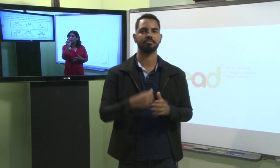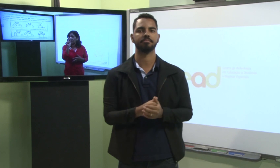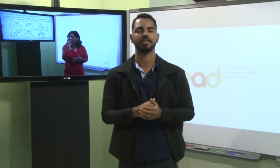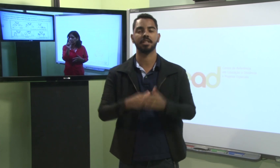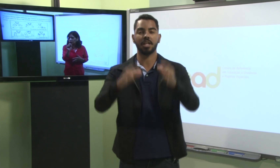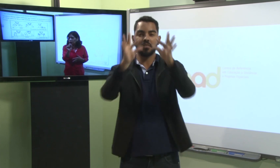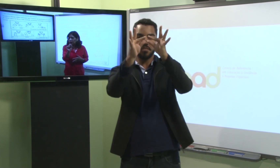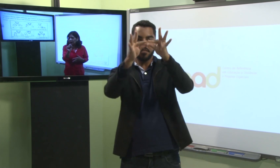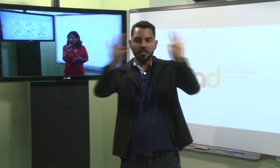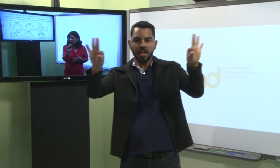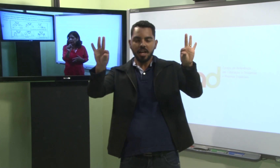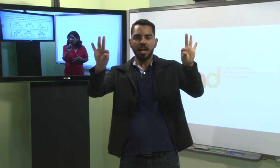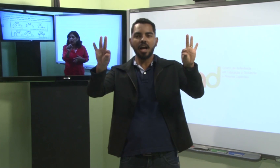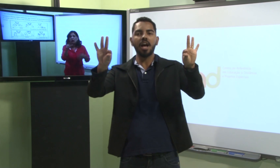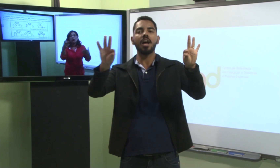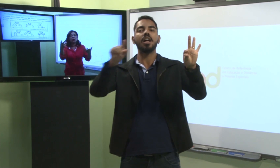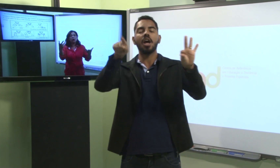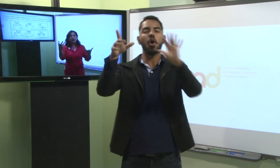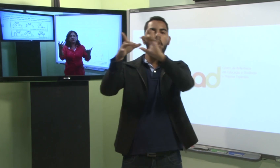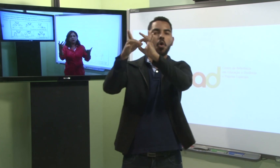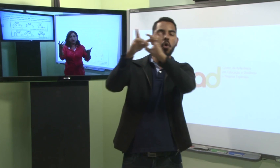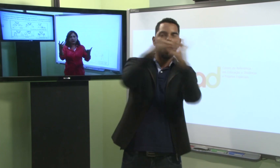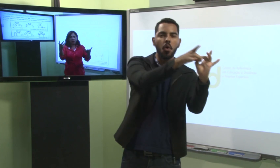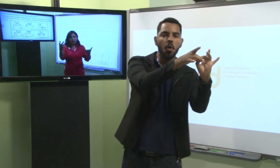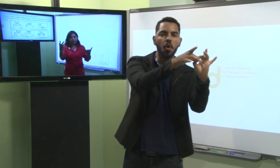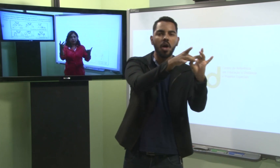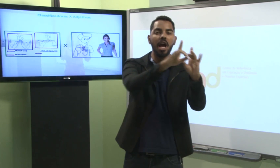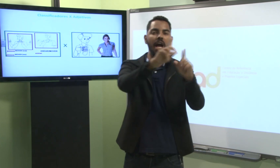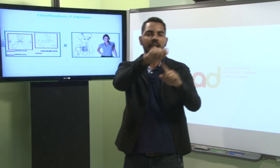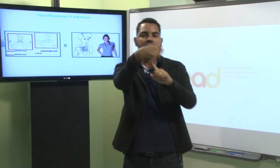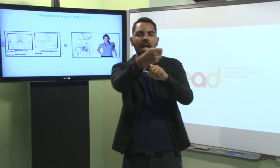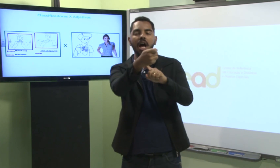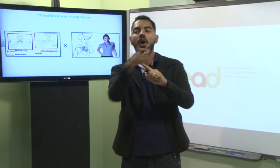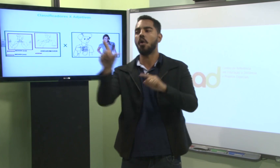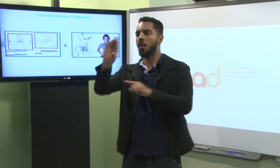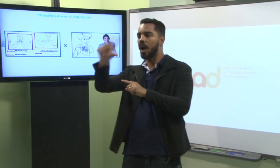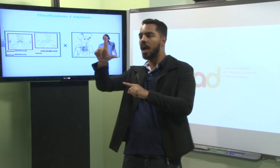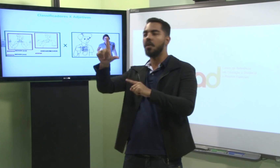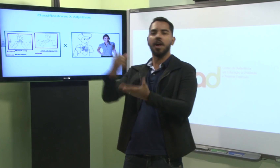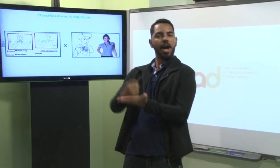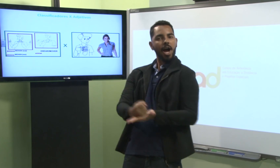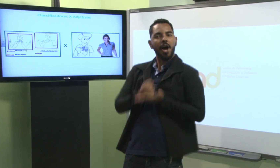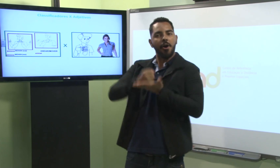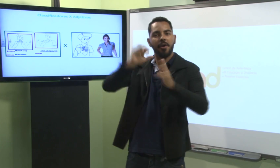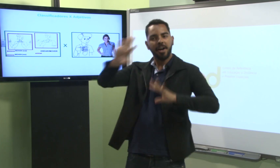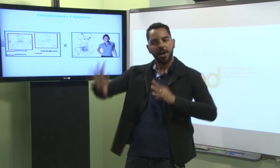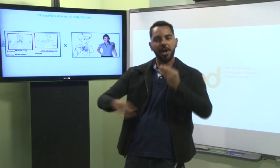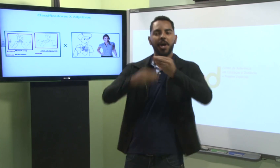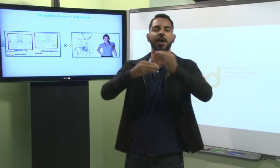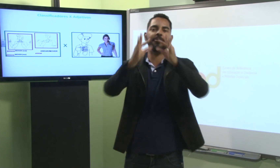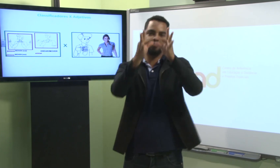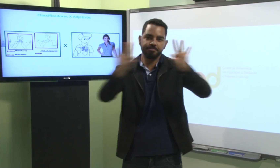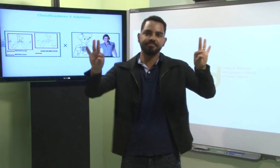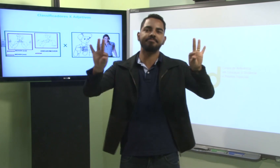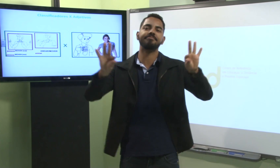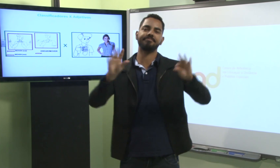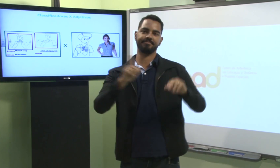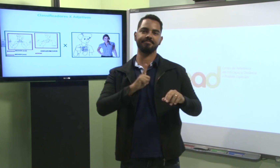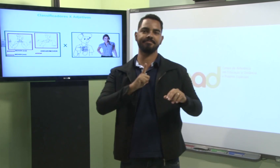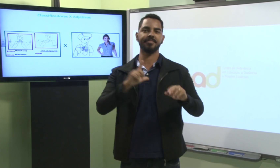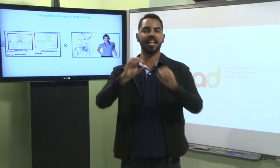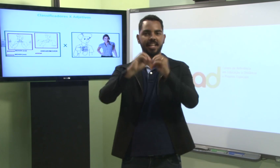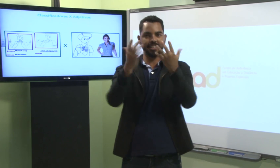da situação, do contexto em questão ou mesmo do sinal. Bom, aí nesse slide temos classificador